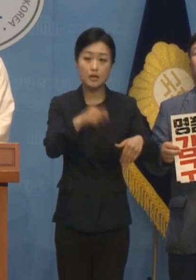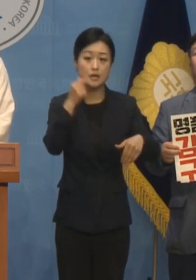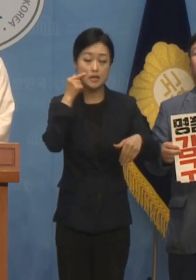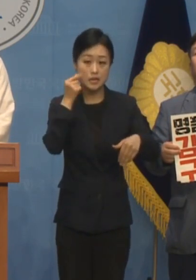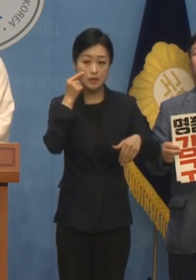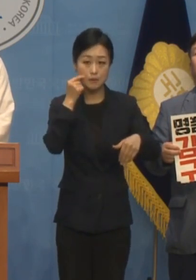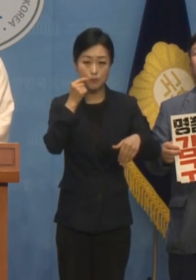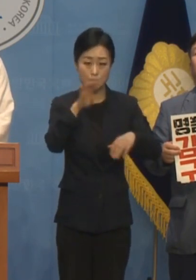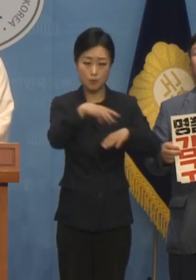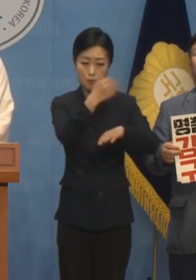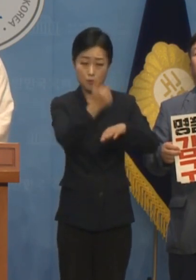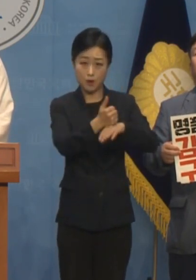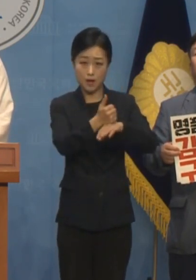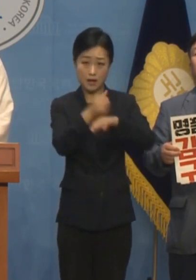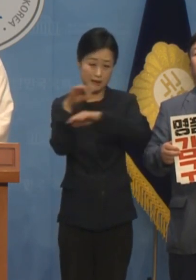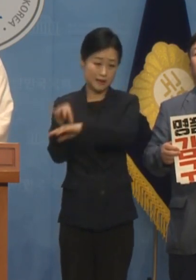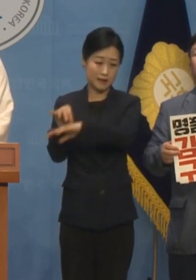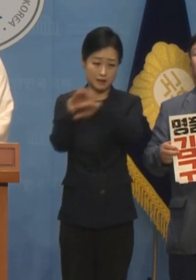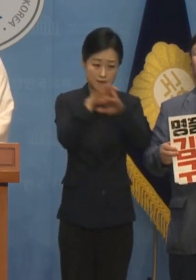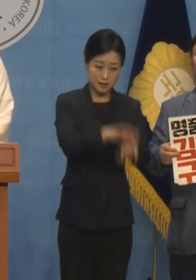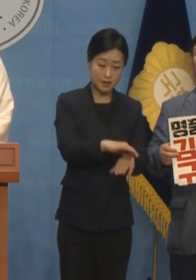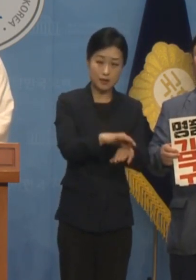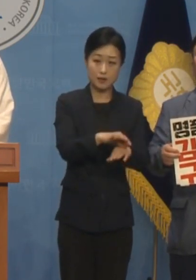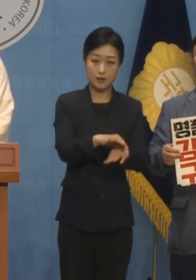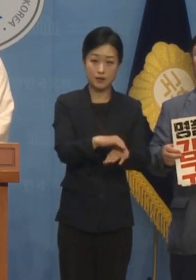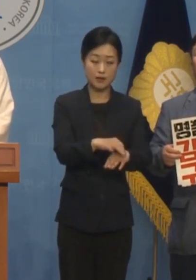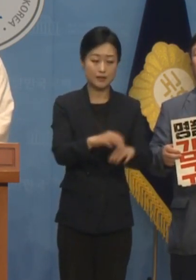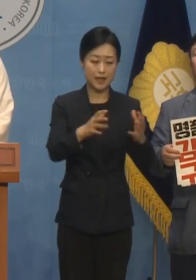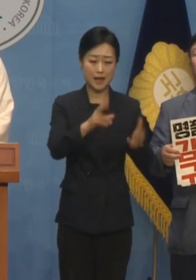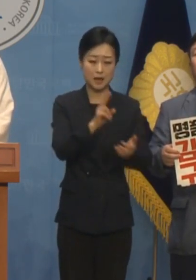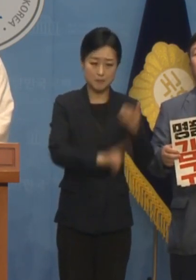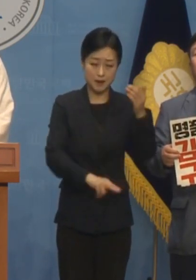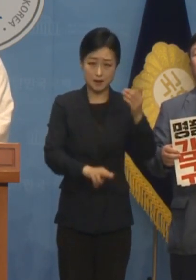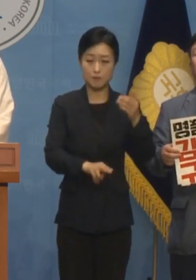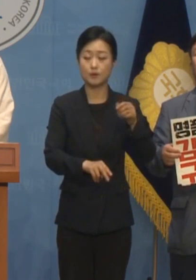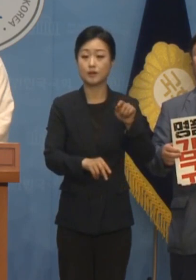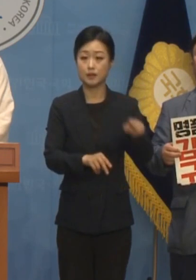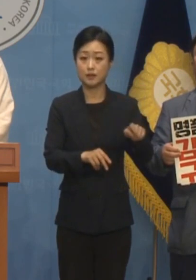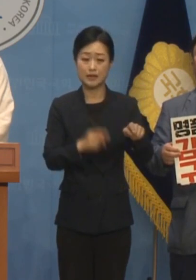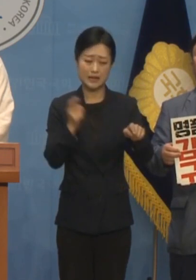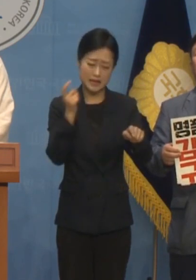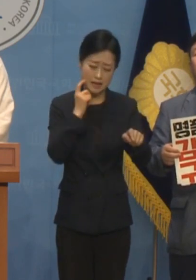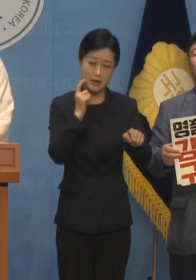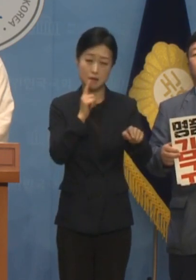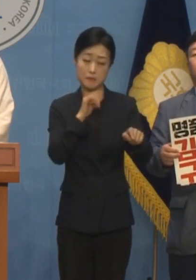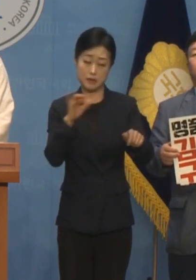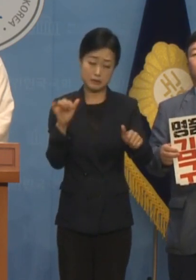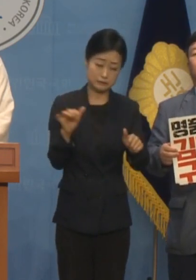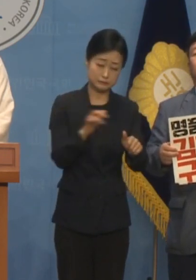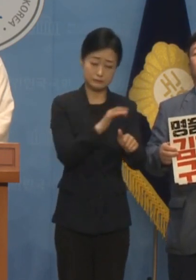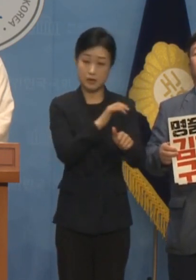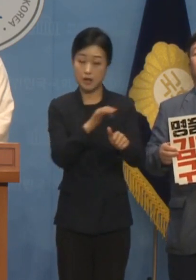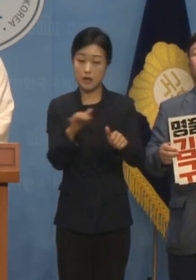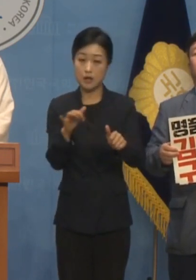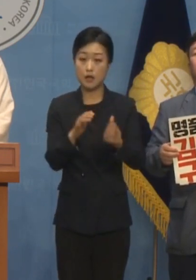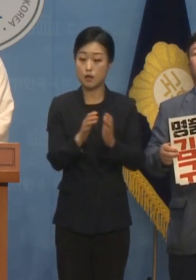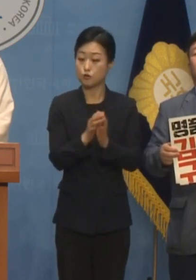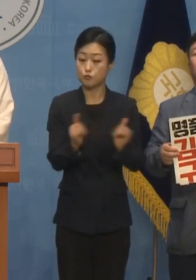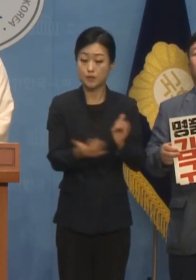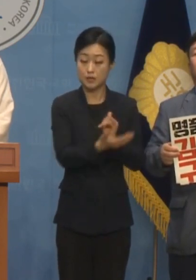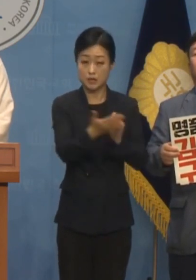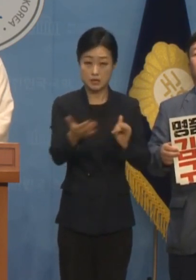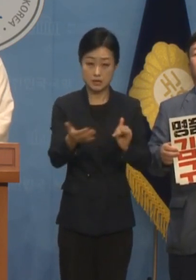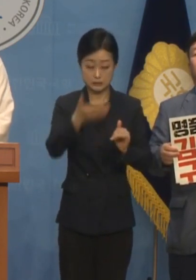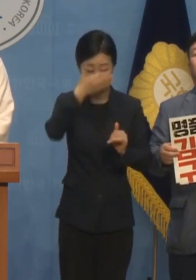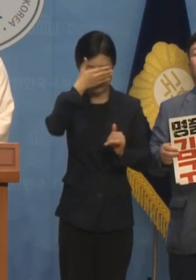4대 매국 정권입니다. 입만 열면 개구라, 눈만 뜨면 수작질로 애국민주 시민들의 눈을